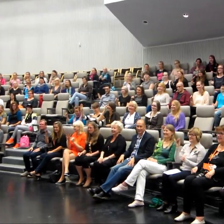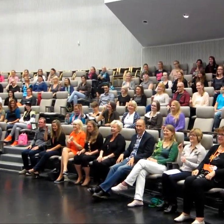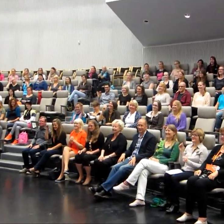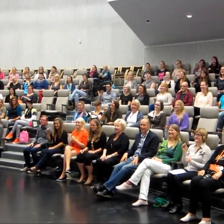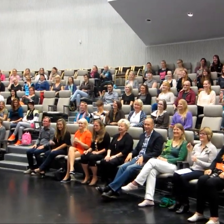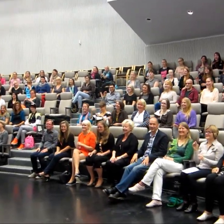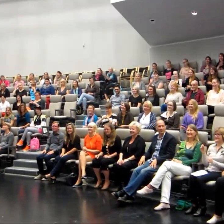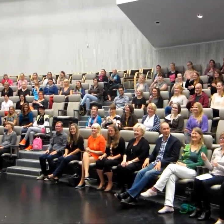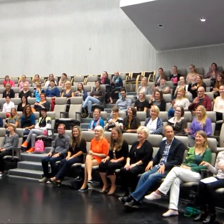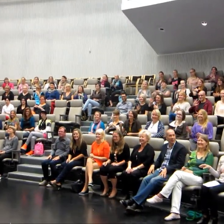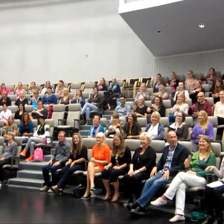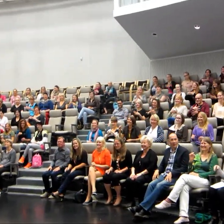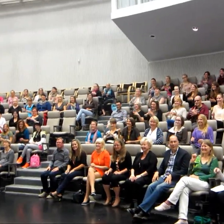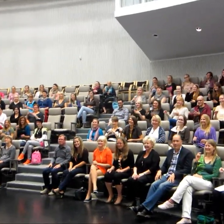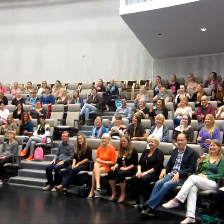Joo, viittomakieli,